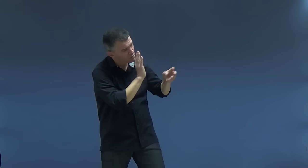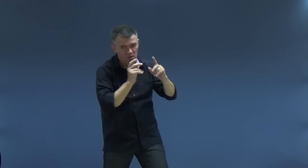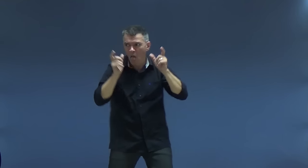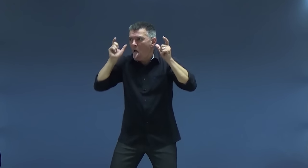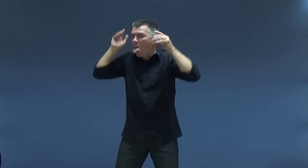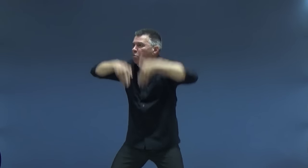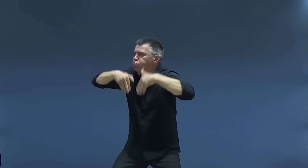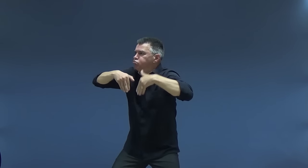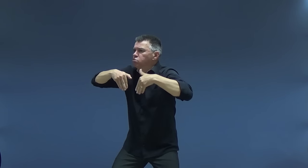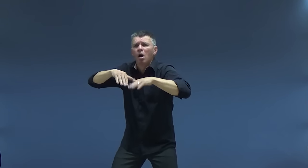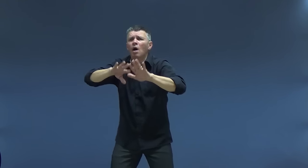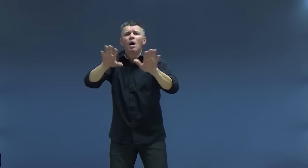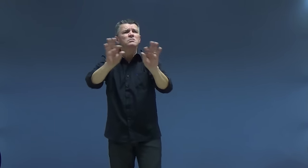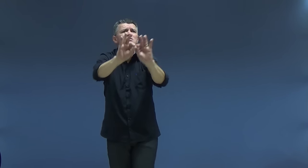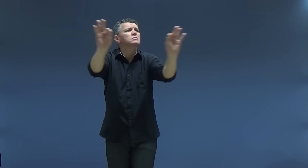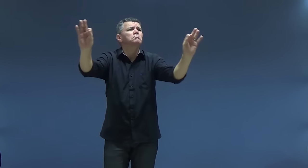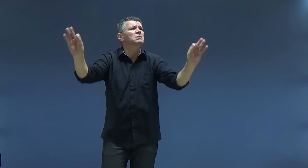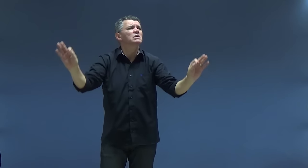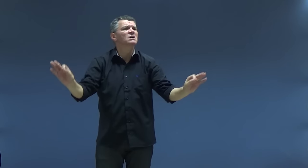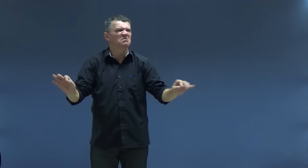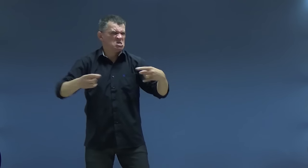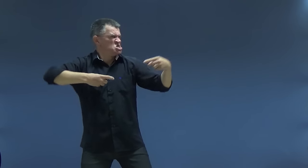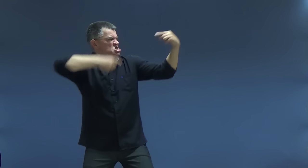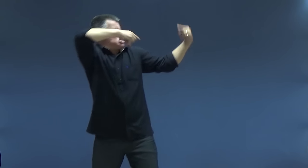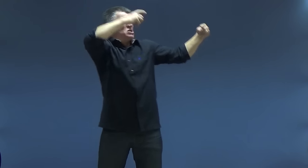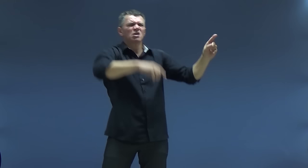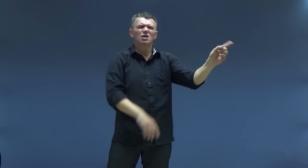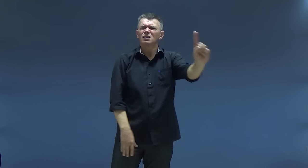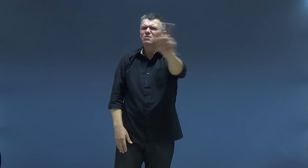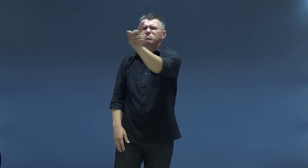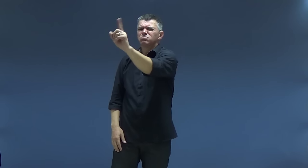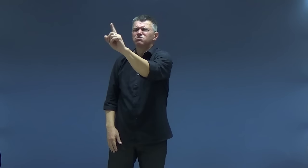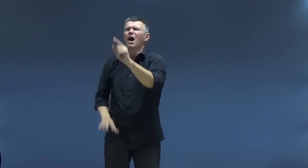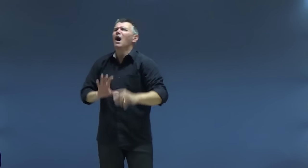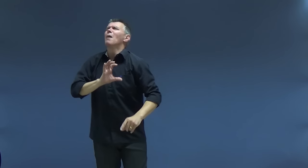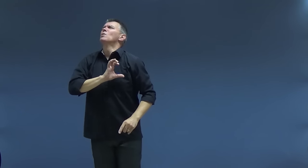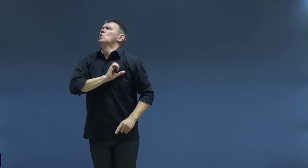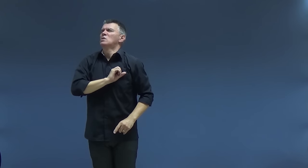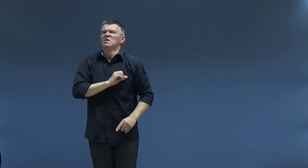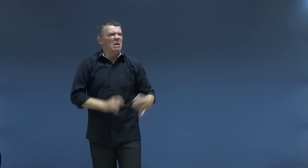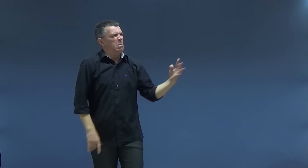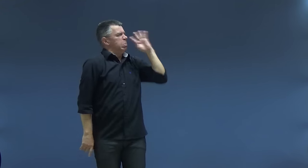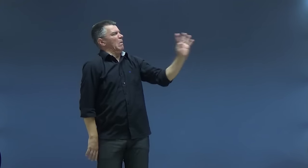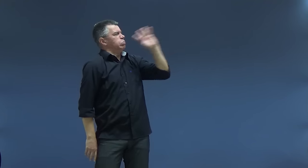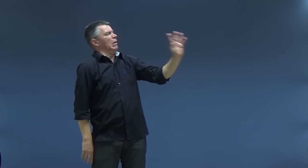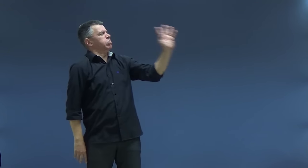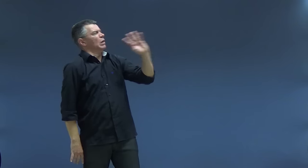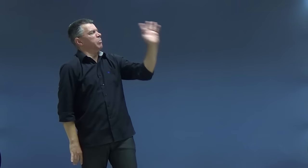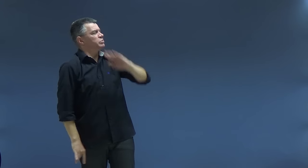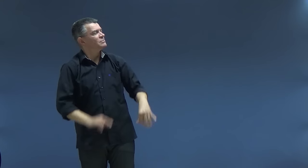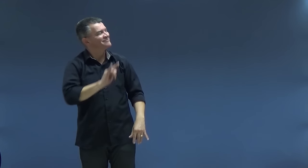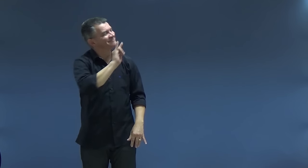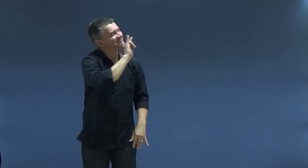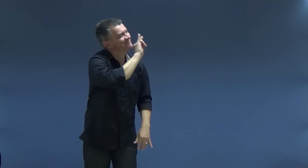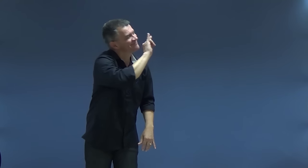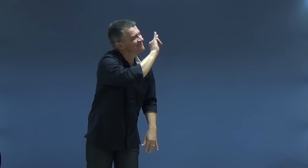E às vezes as pessoas vão olhar ali e você falando, mas gente, simples, sem discussão, com amor. Às vezes a pessoa vem,